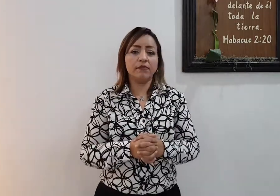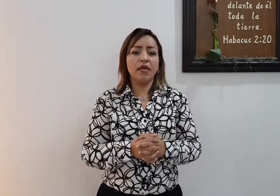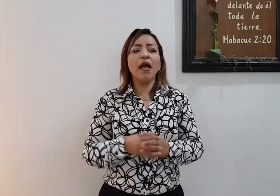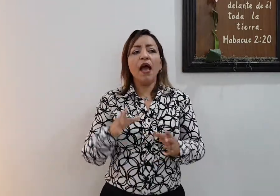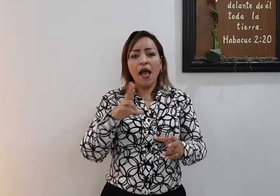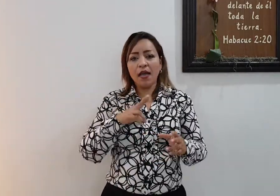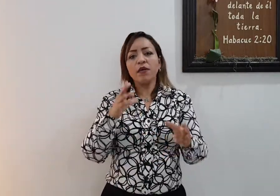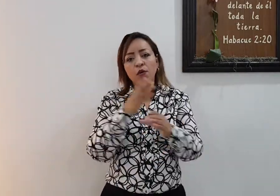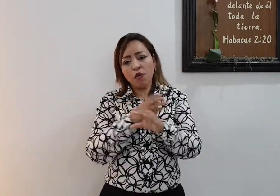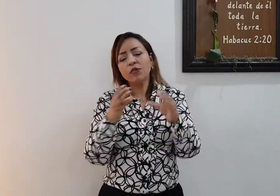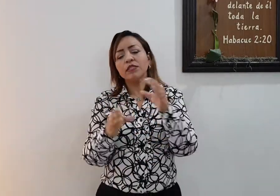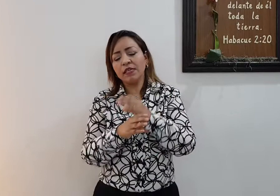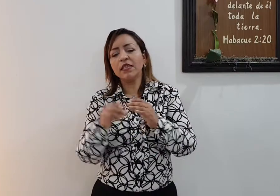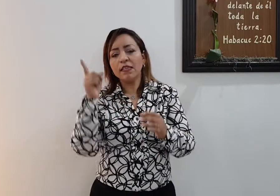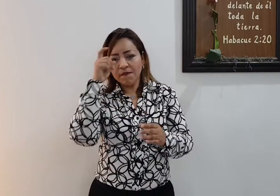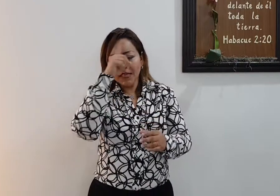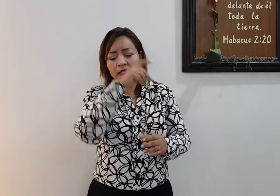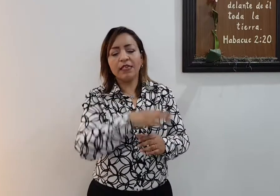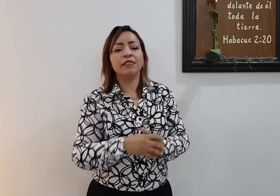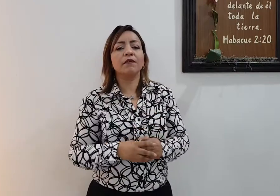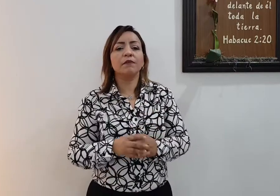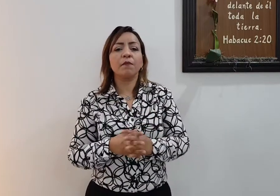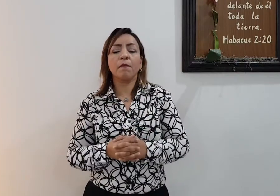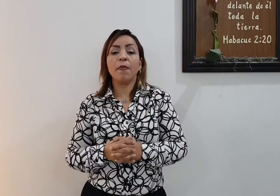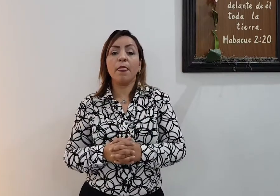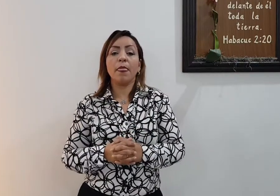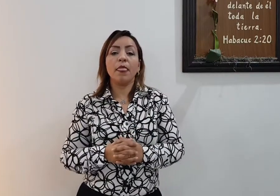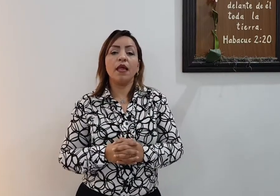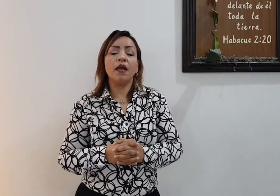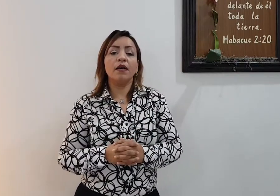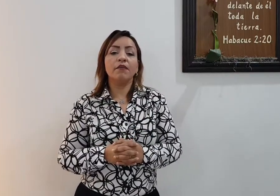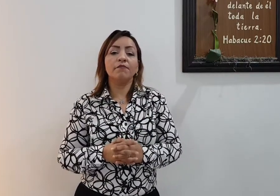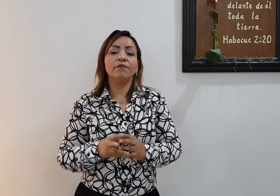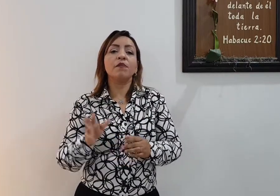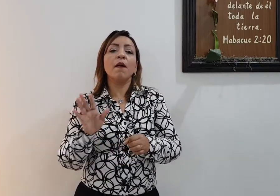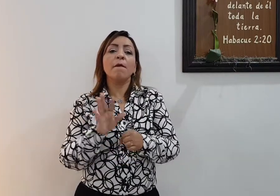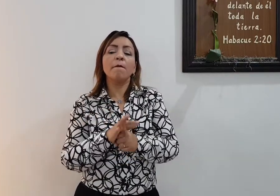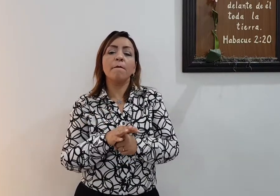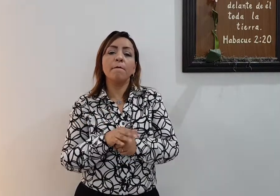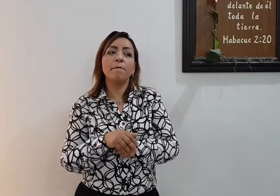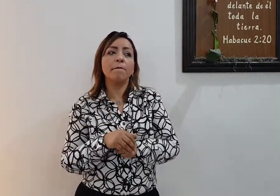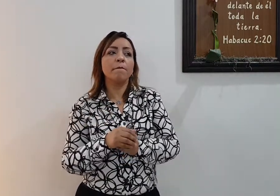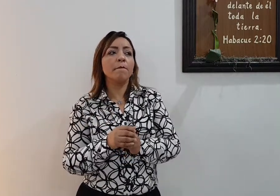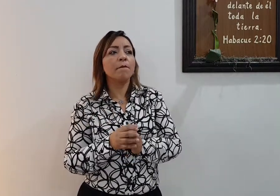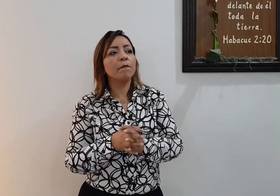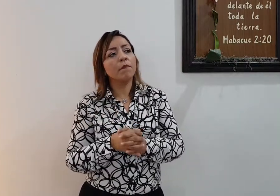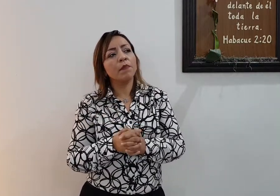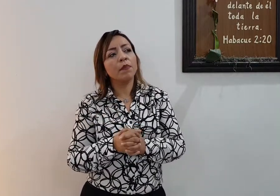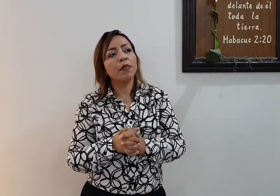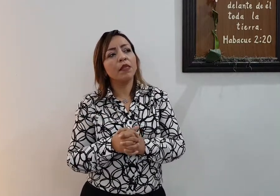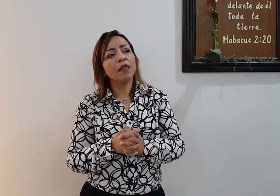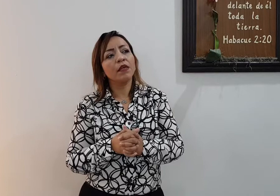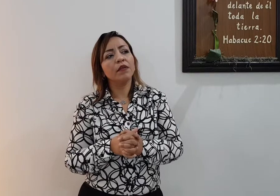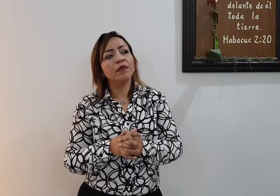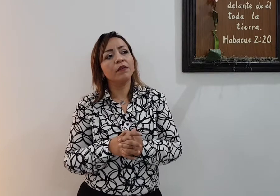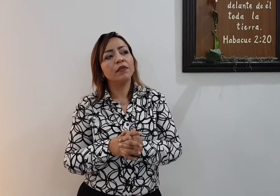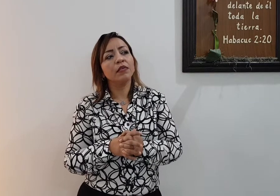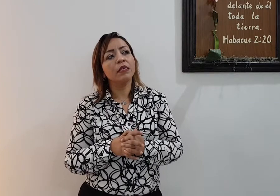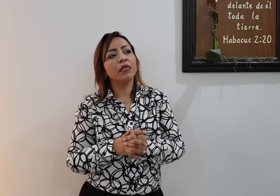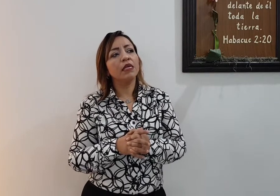que, porque es en su presencia que tendremos la fortaleza necesaria para hacerle frente a toda situación,